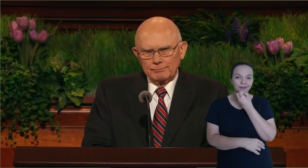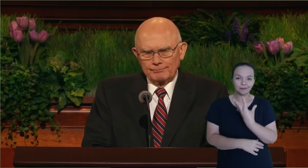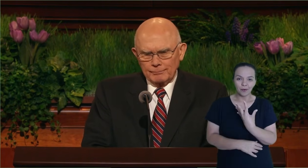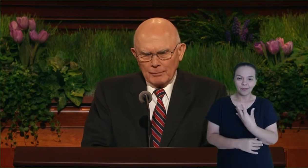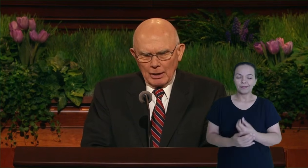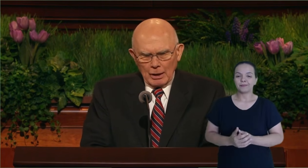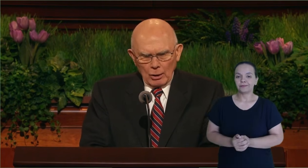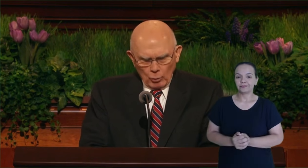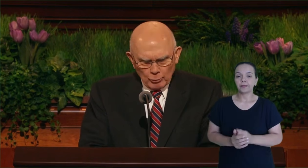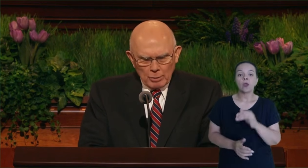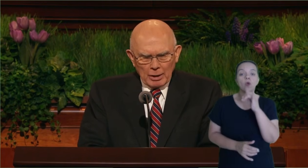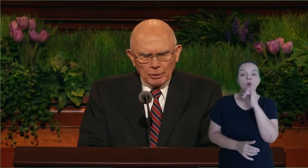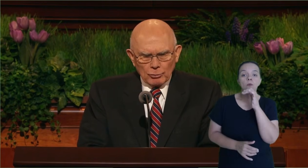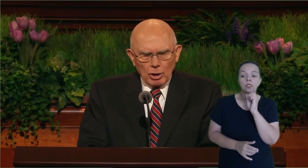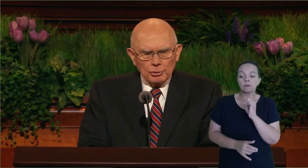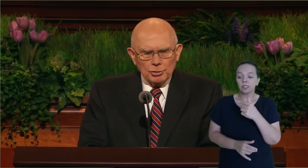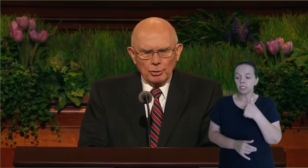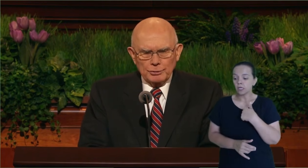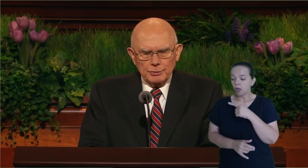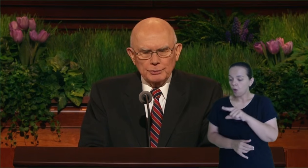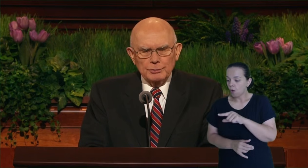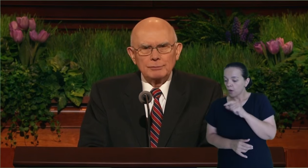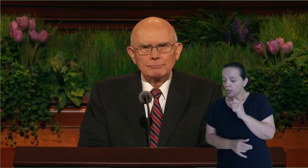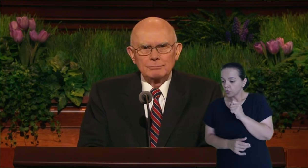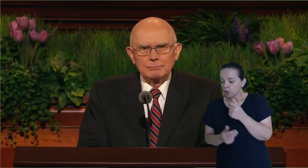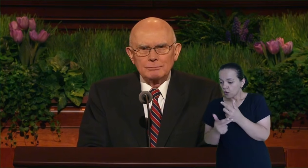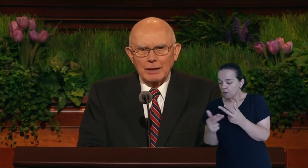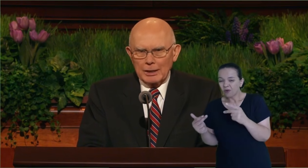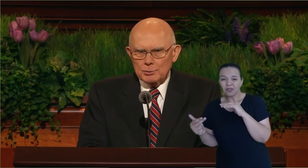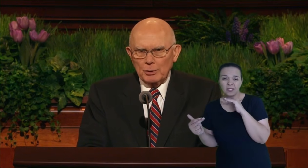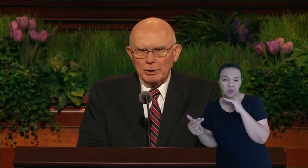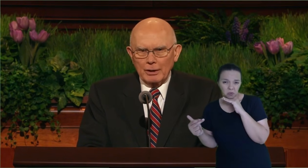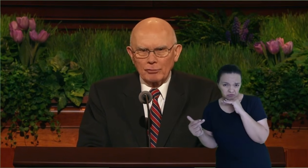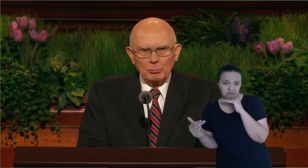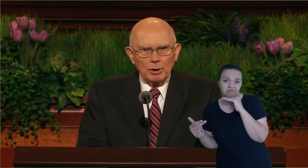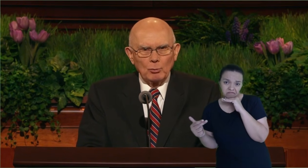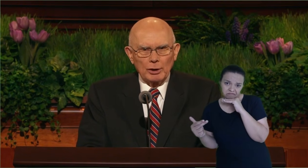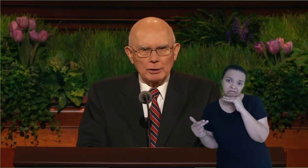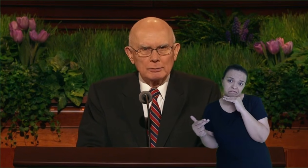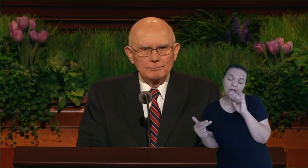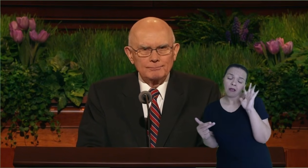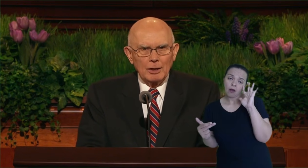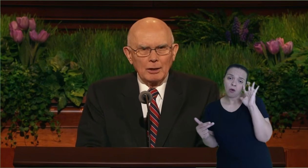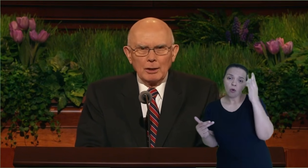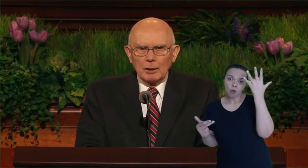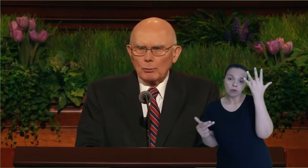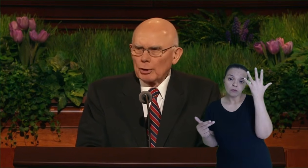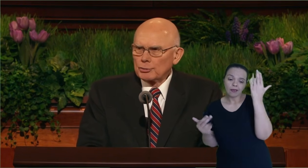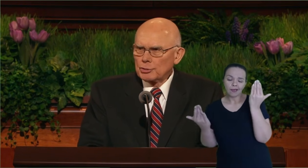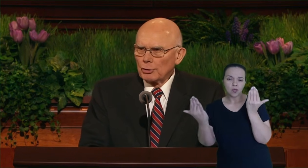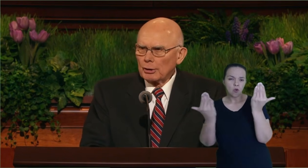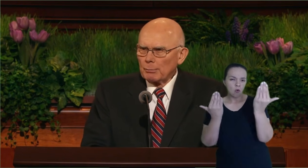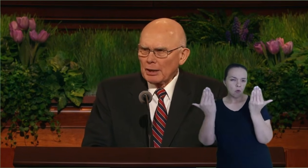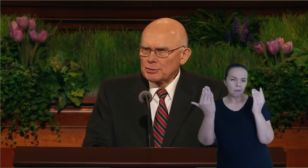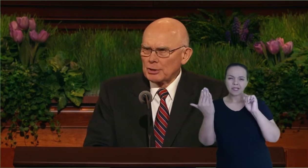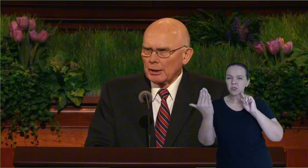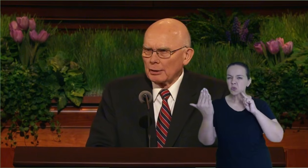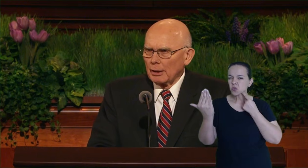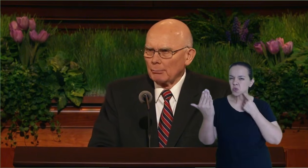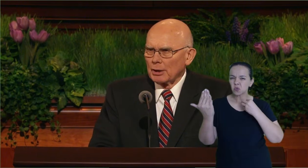O resto do plano também é essencial. Quando fazemos más escolhas, como inevitavelmente faremos,